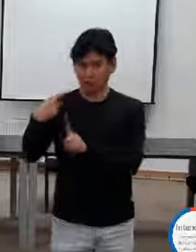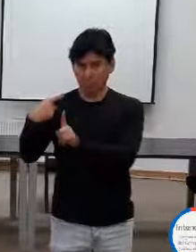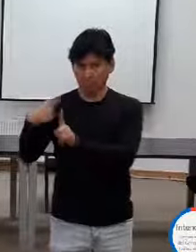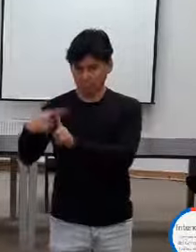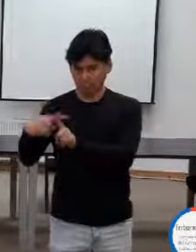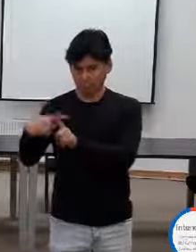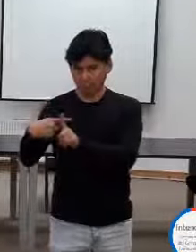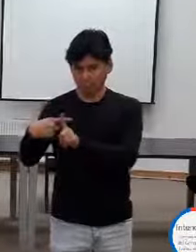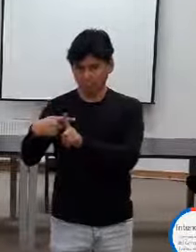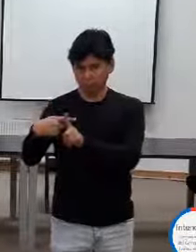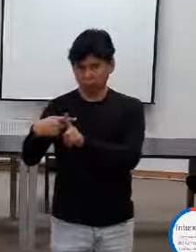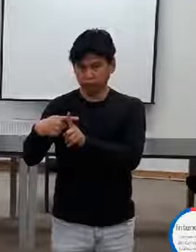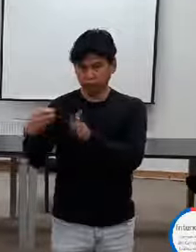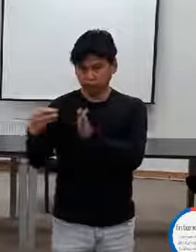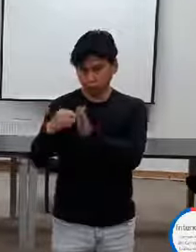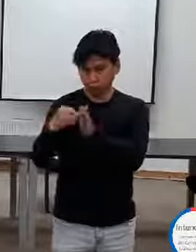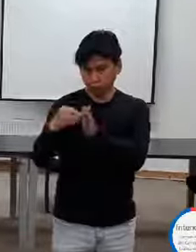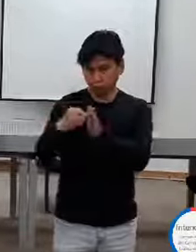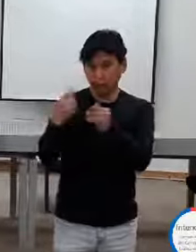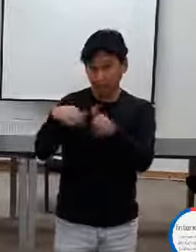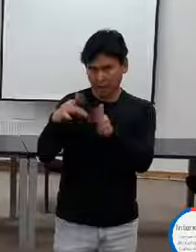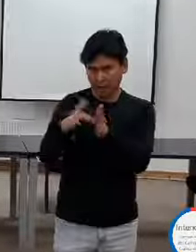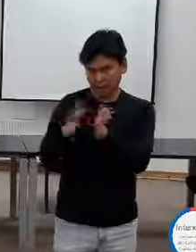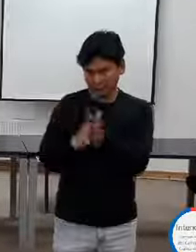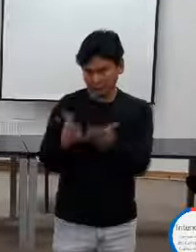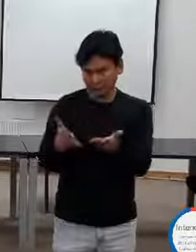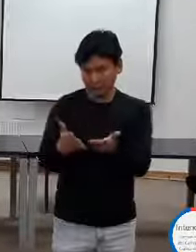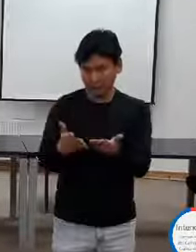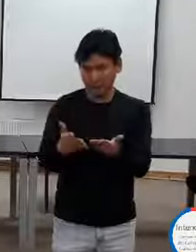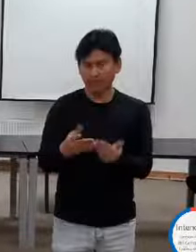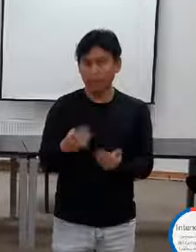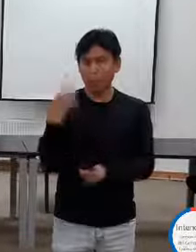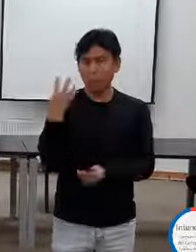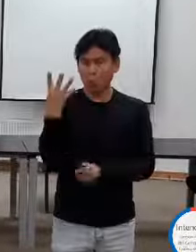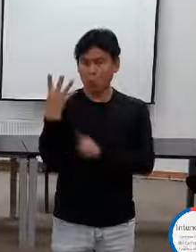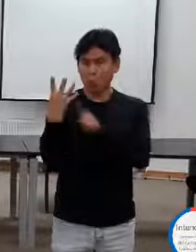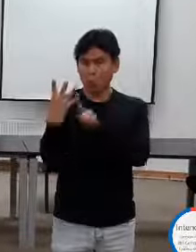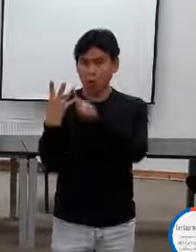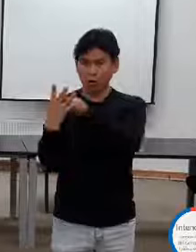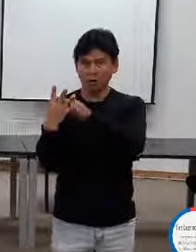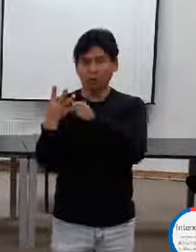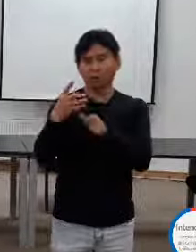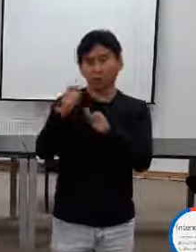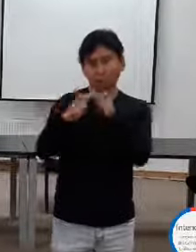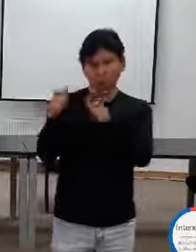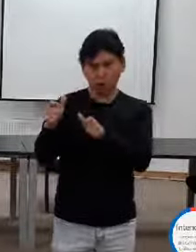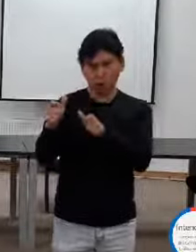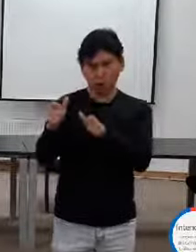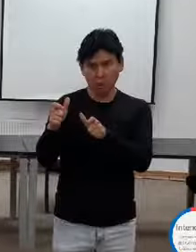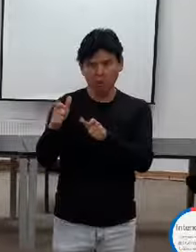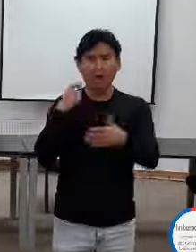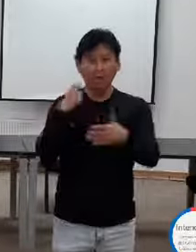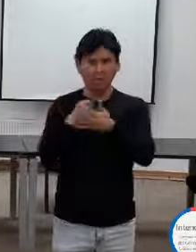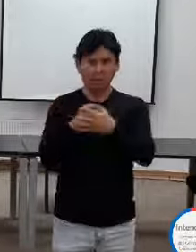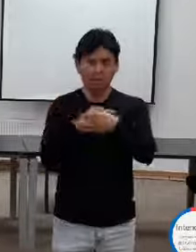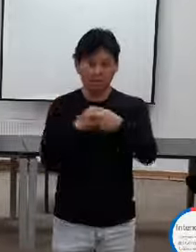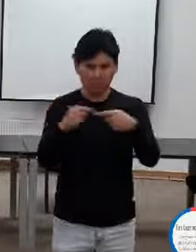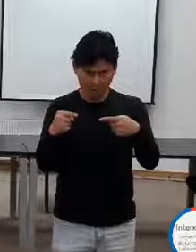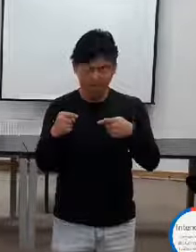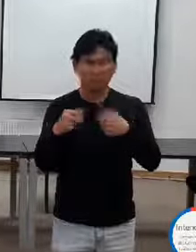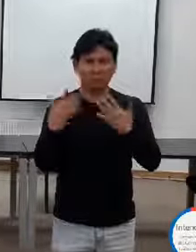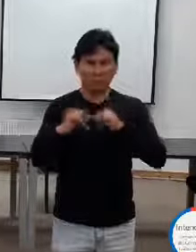acumulados a la fecha, siendo cuatro casos activos que mencionamos durante el fin de semana